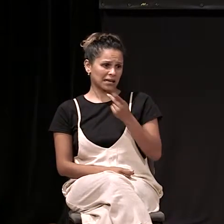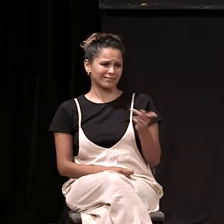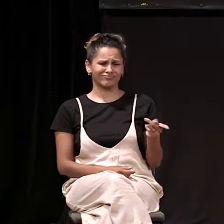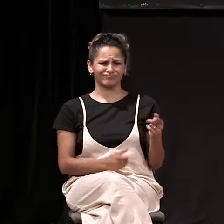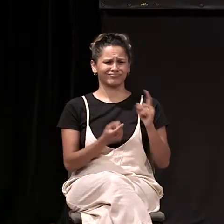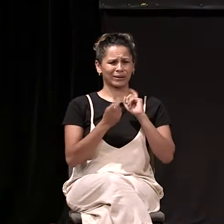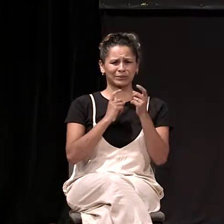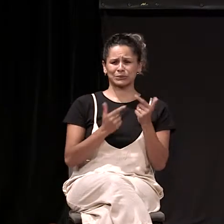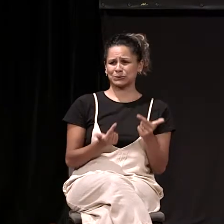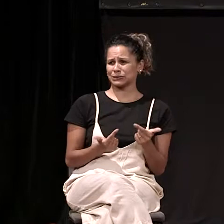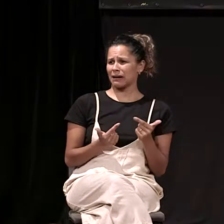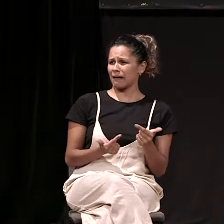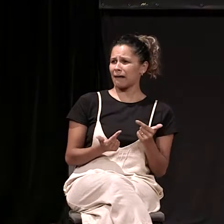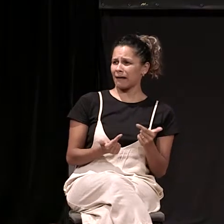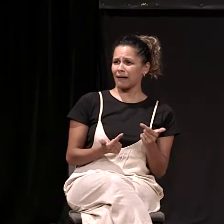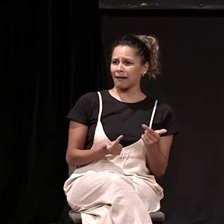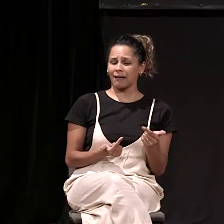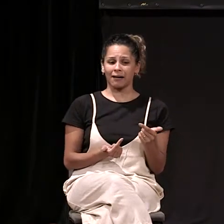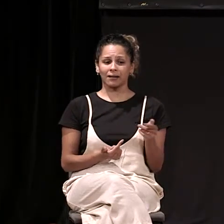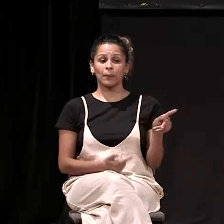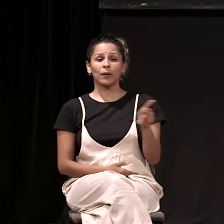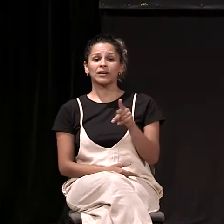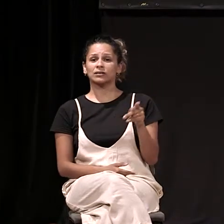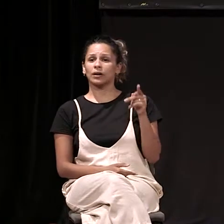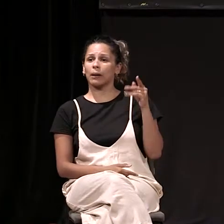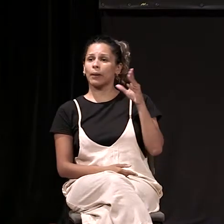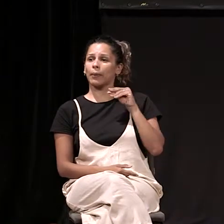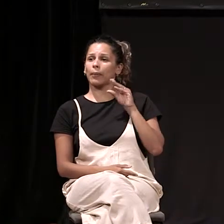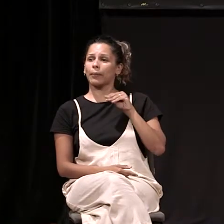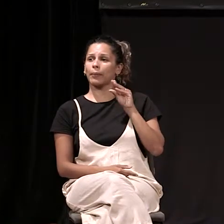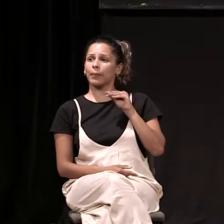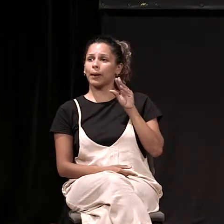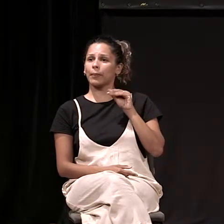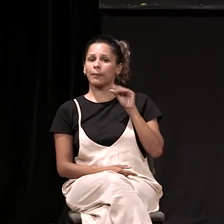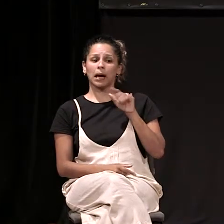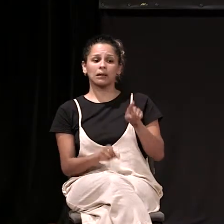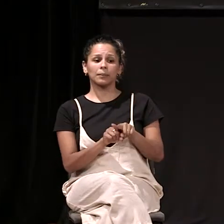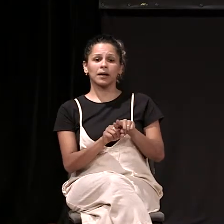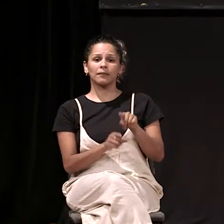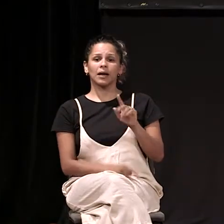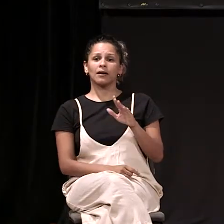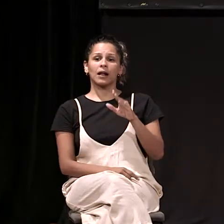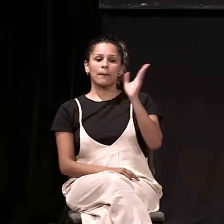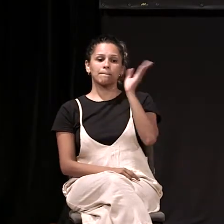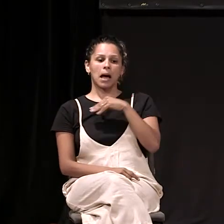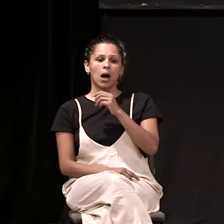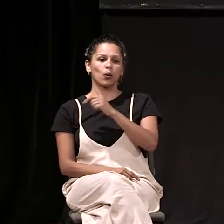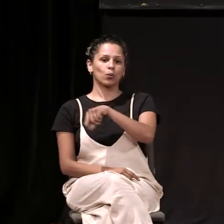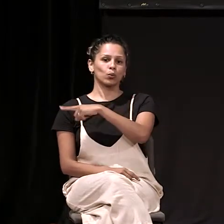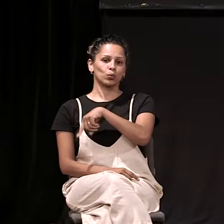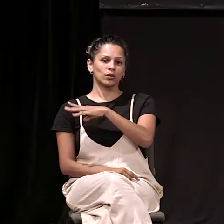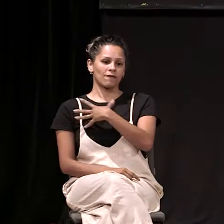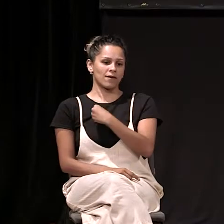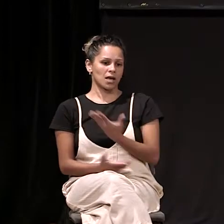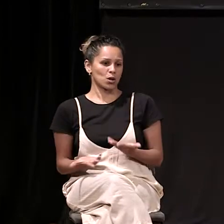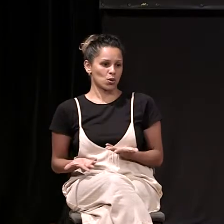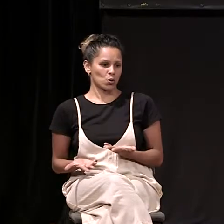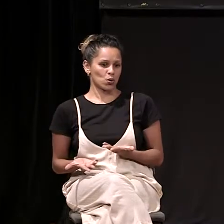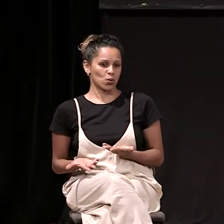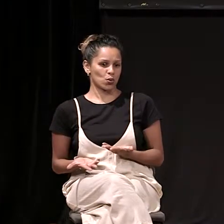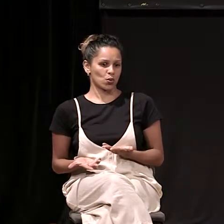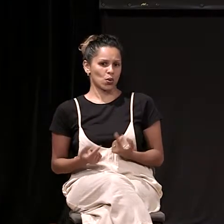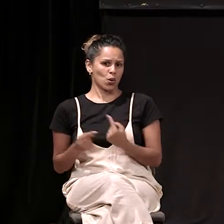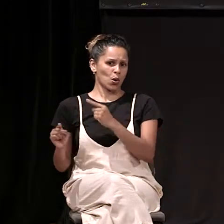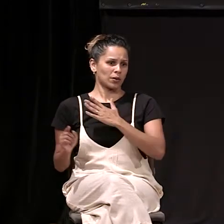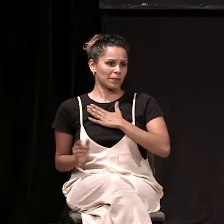fica falando e ainda fica falando mal dos filhos. Te digo assim, te resumo, grupos focais de avaliação. Então, o que a gente